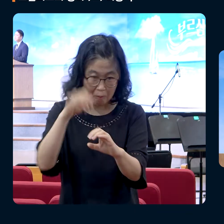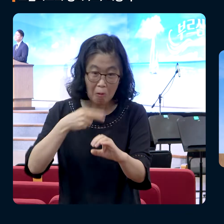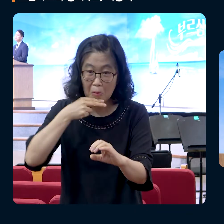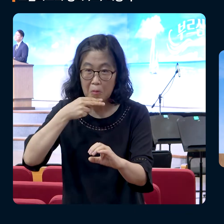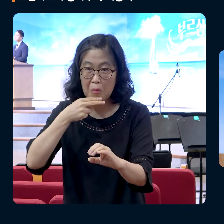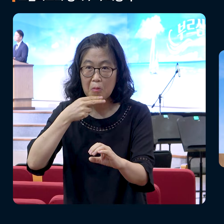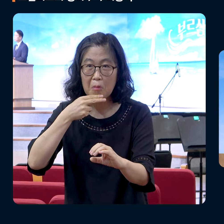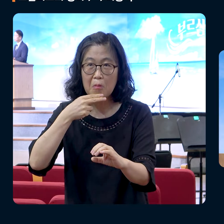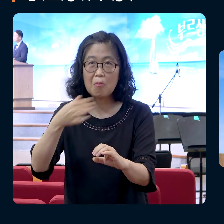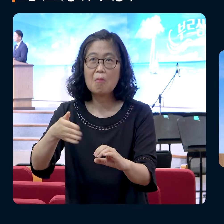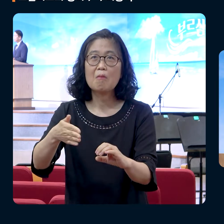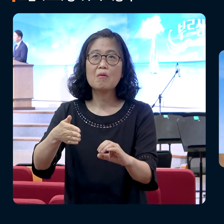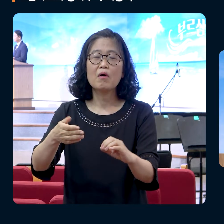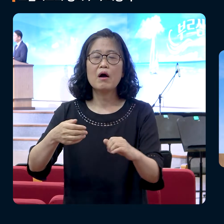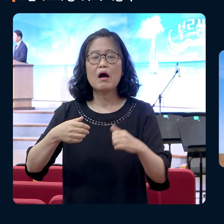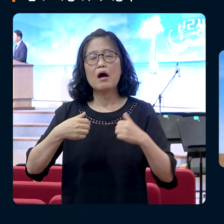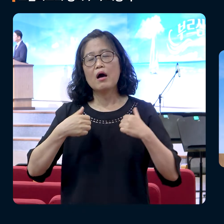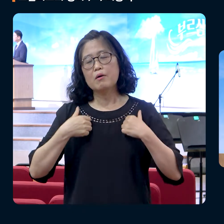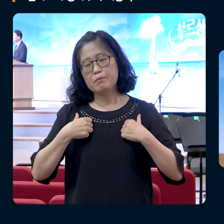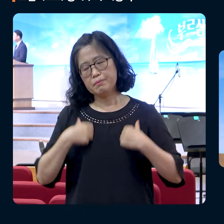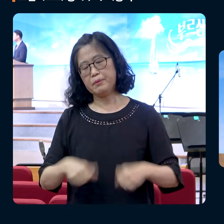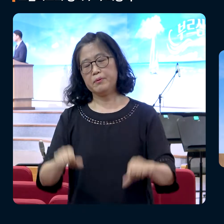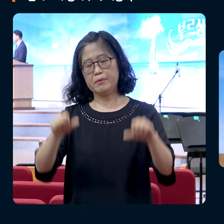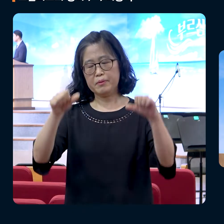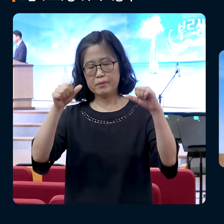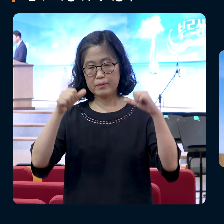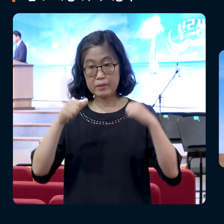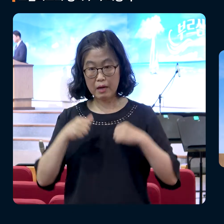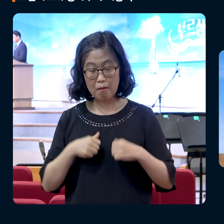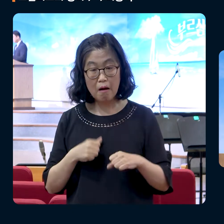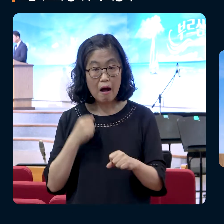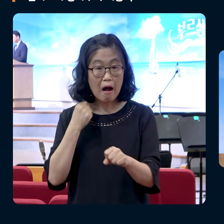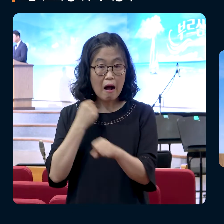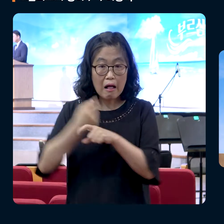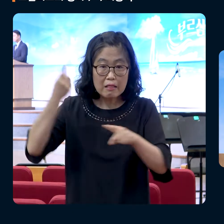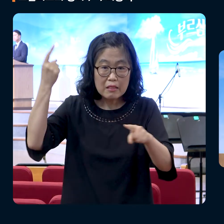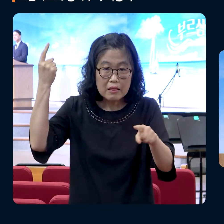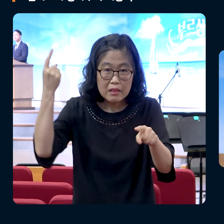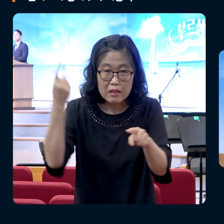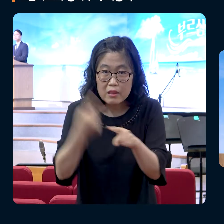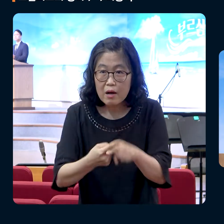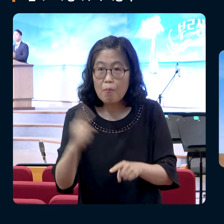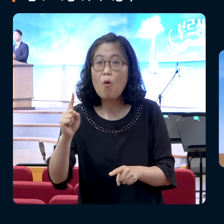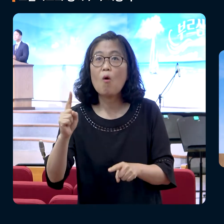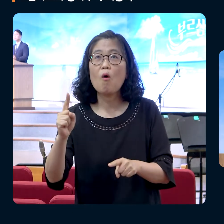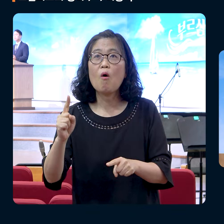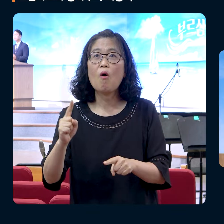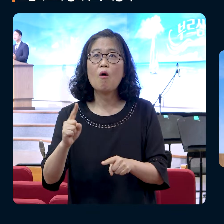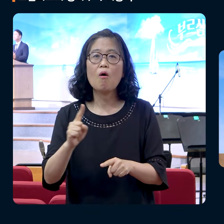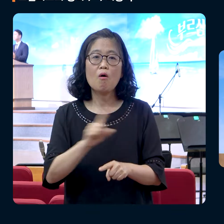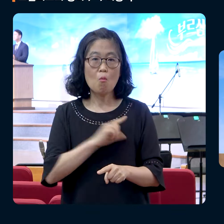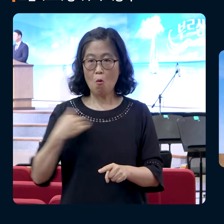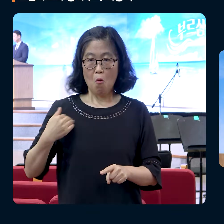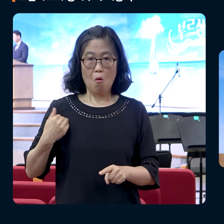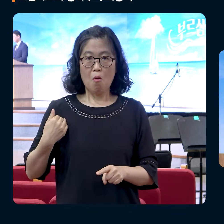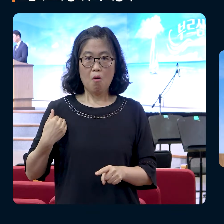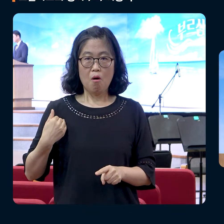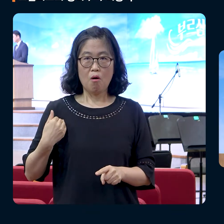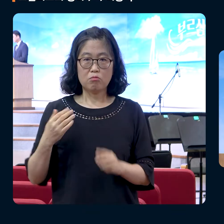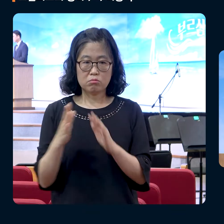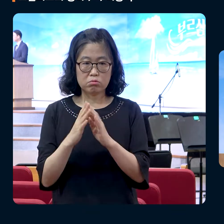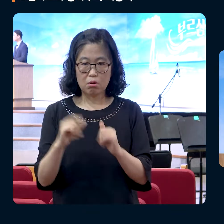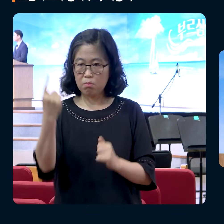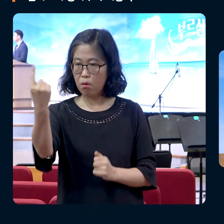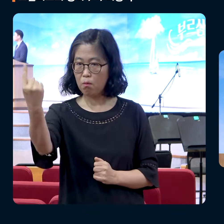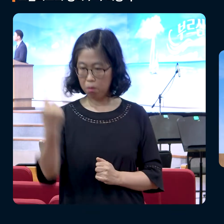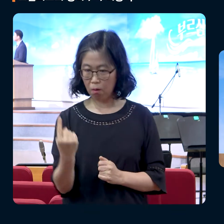없으니까 이때쯤이면 이제 포기하고 가야 되겠다라고 할 때쯤, 그때 마침 이름도 모르는 어떤 사람이 등장하게 됩니다.